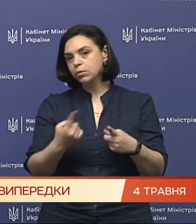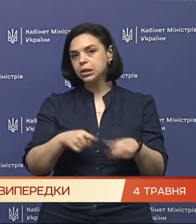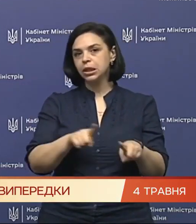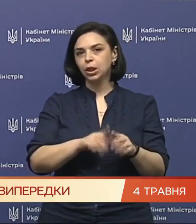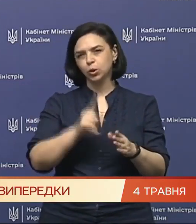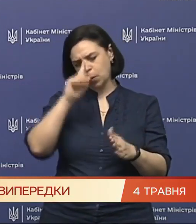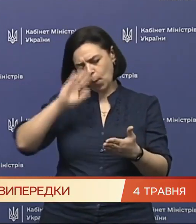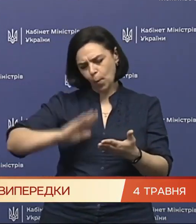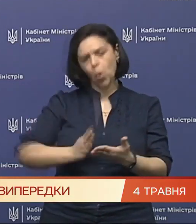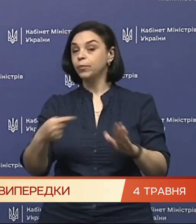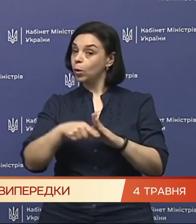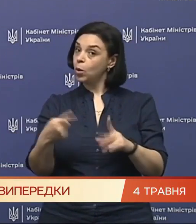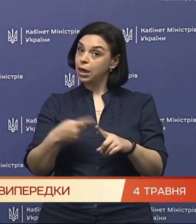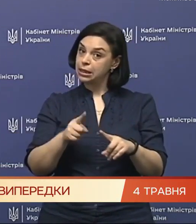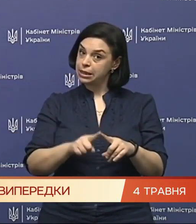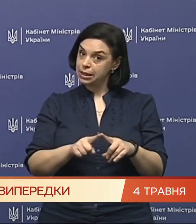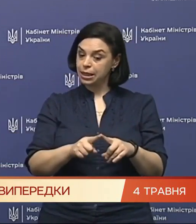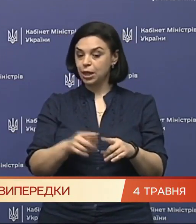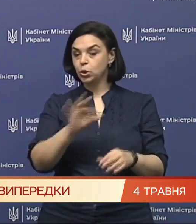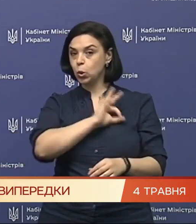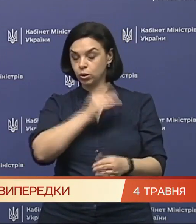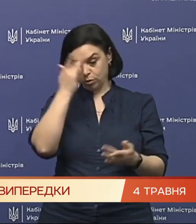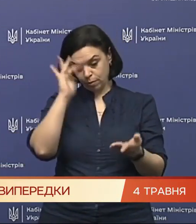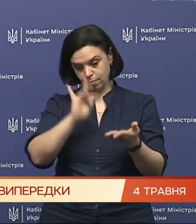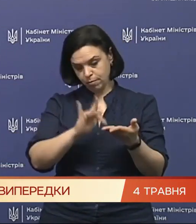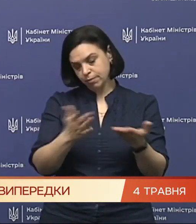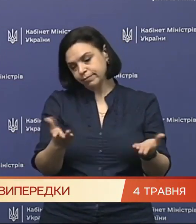таке суто політичне рішення. З юридичної точки зору, як